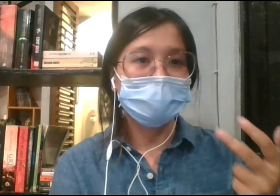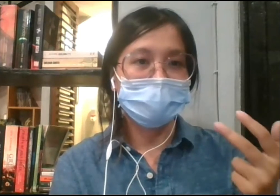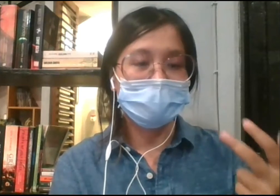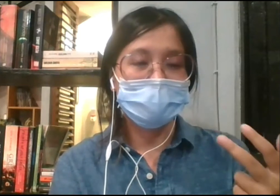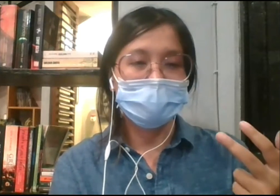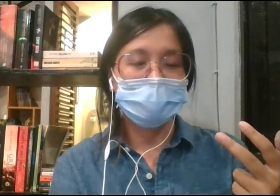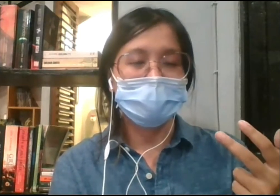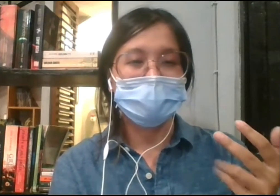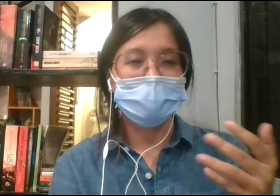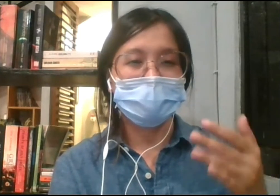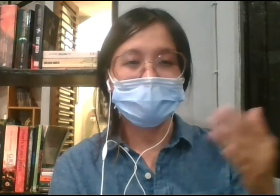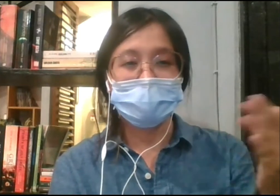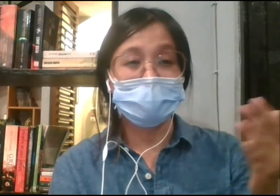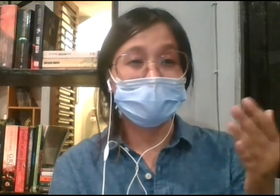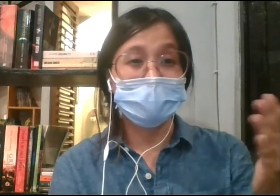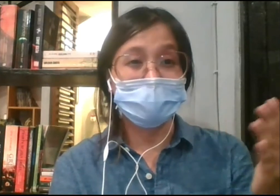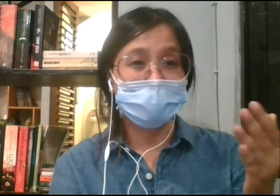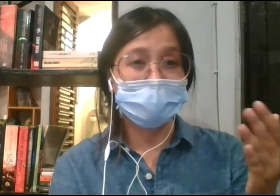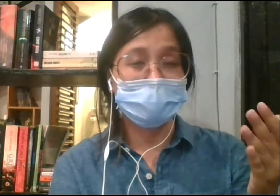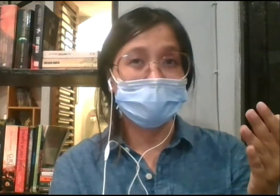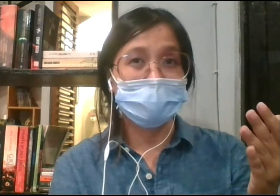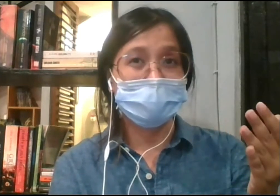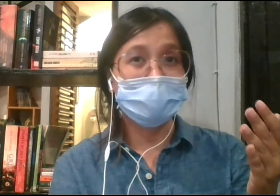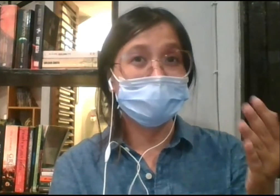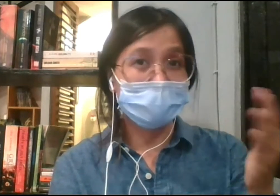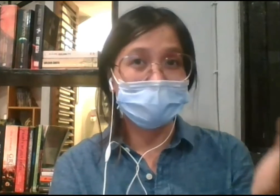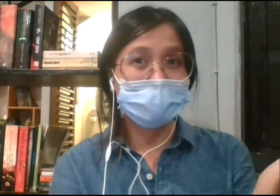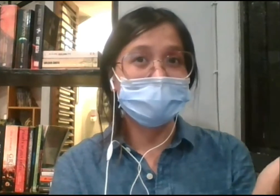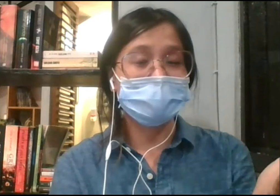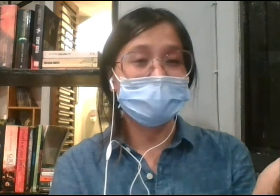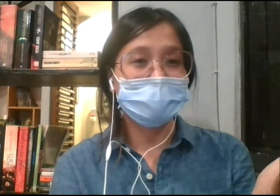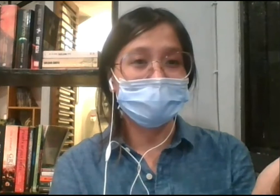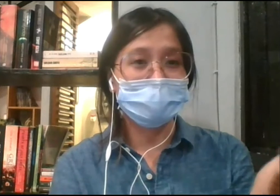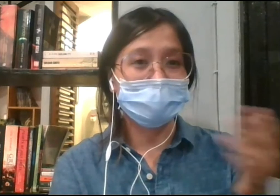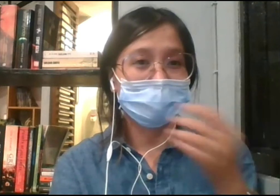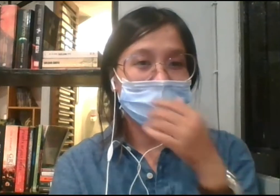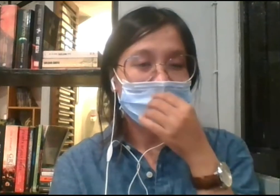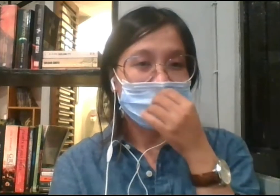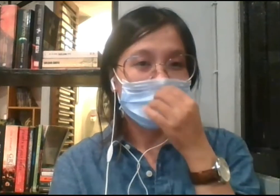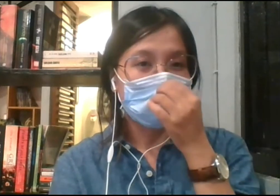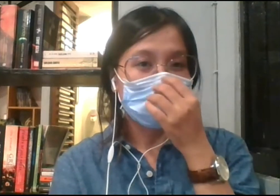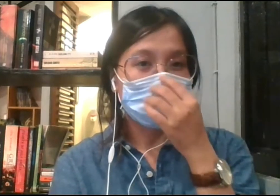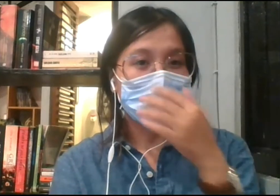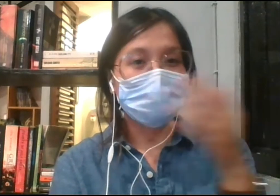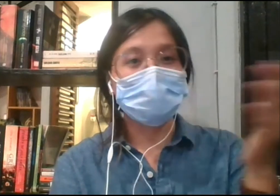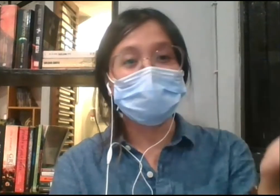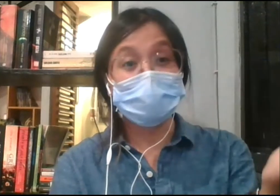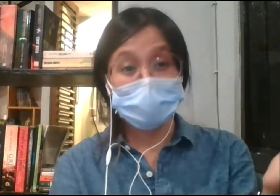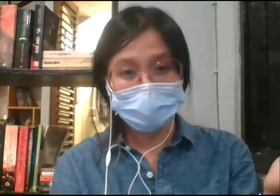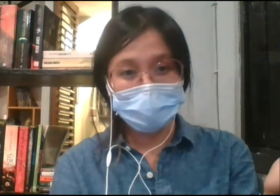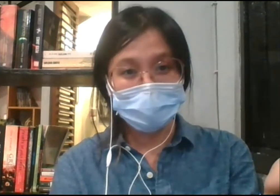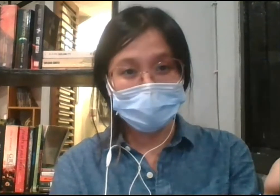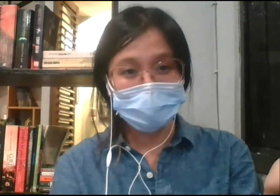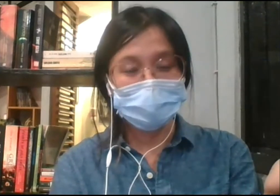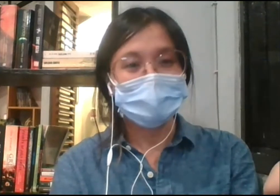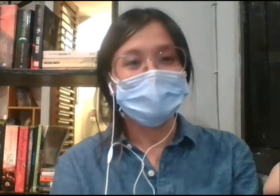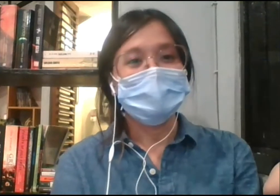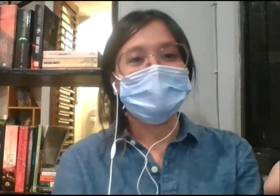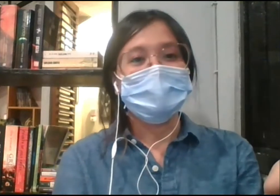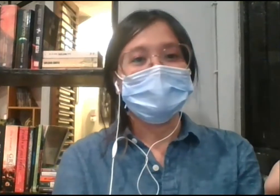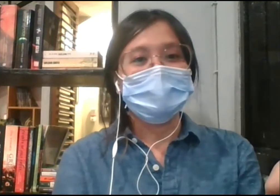akan menulis sesuai dengan konteks yang ada saat ini gitu. Karena kita tidak sedang menulis sejarah